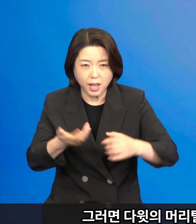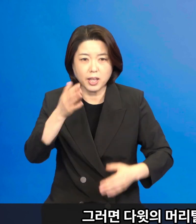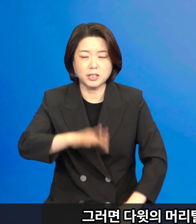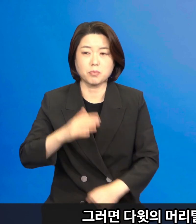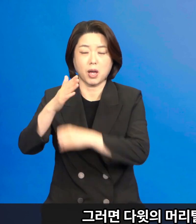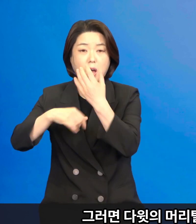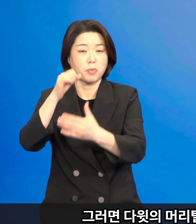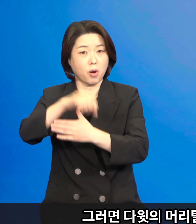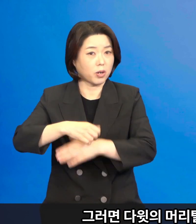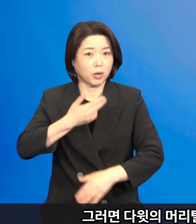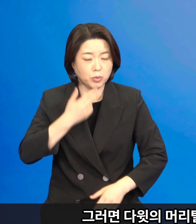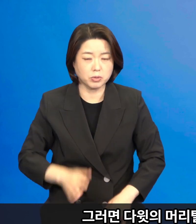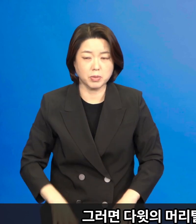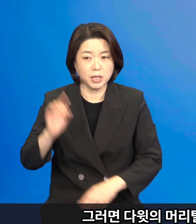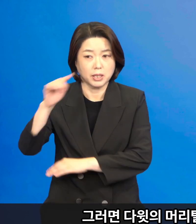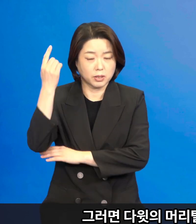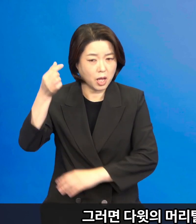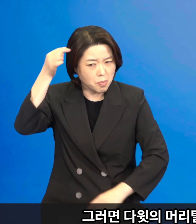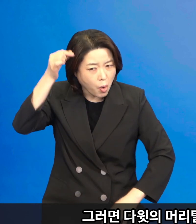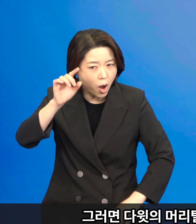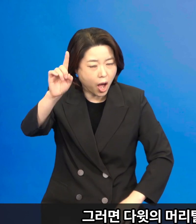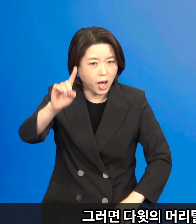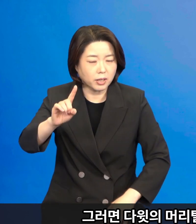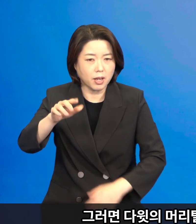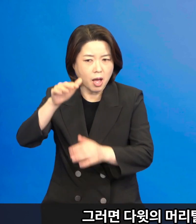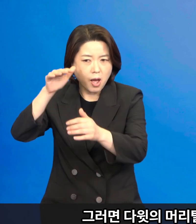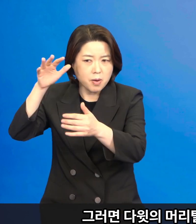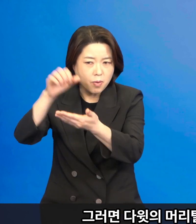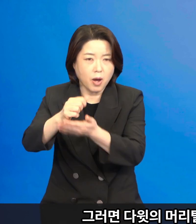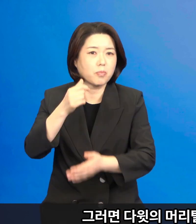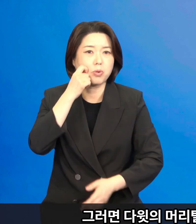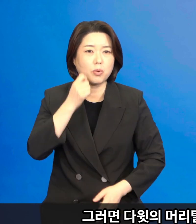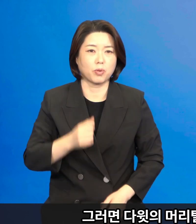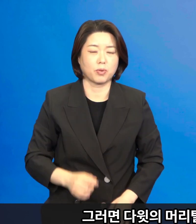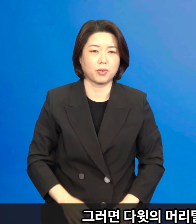그럼 다윗의 머리털 하나 건드릴 수가 없는 거예요.